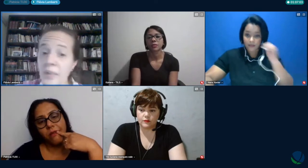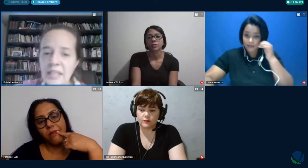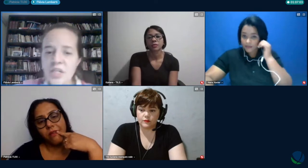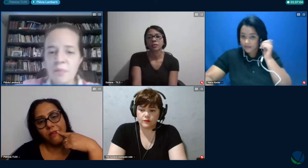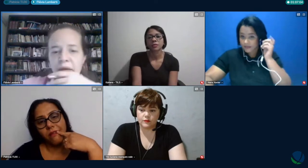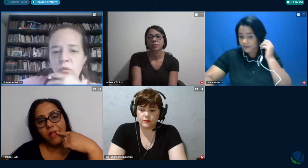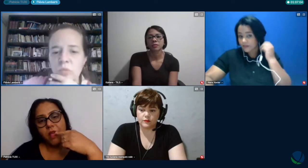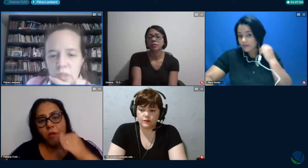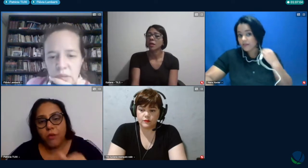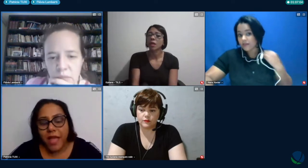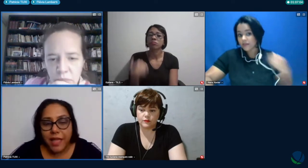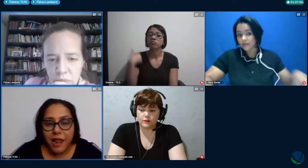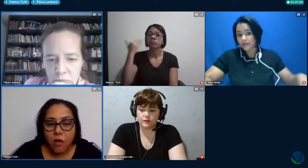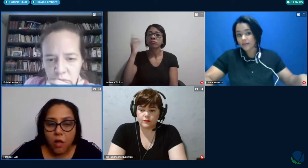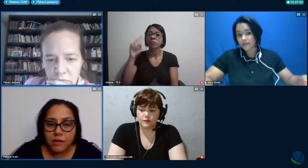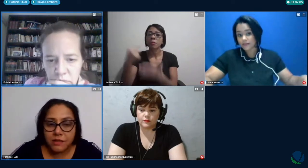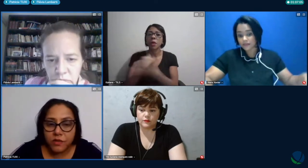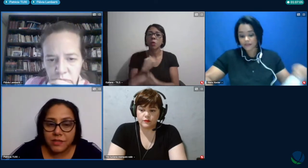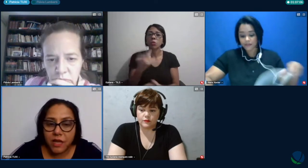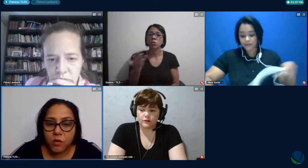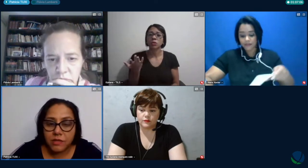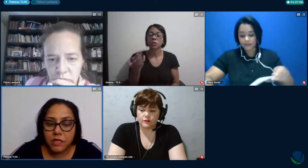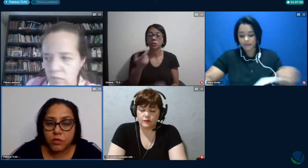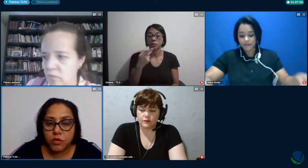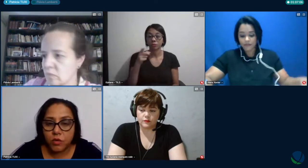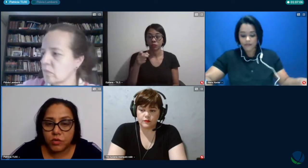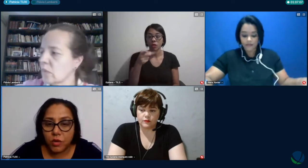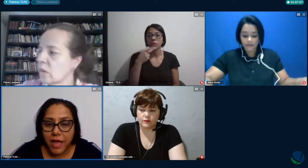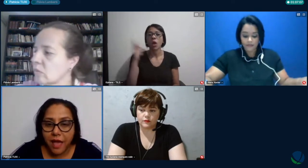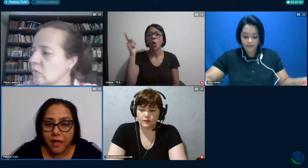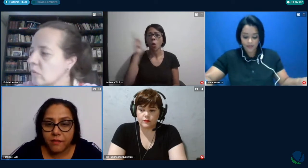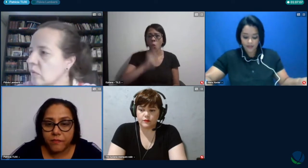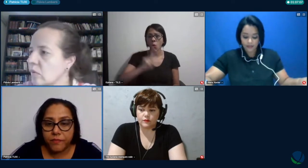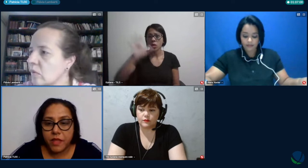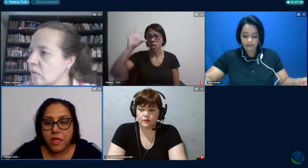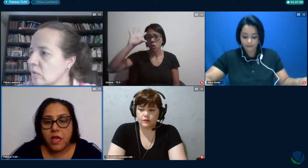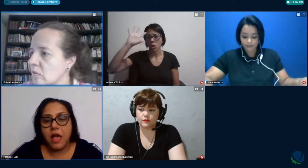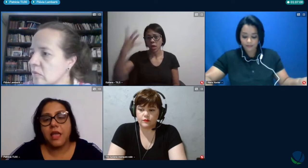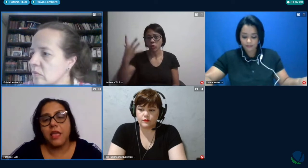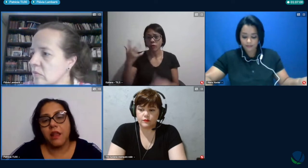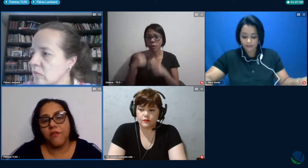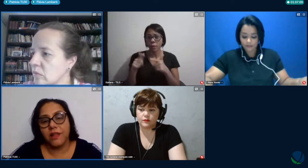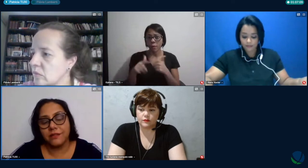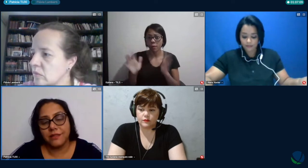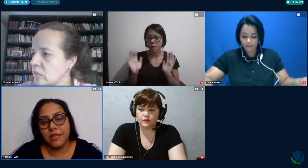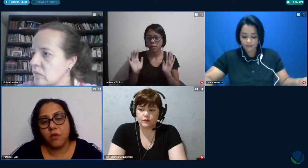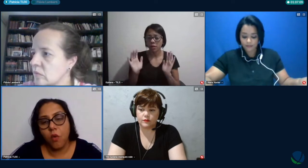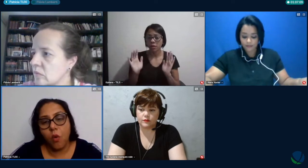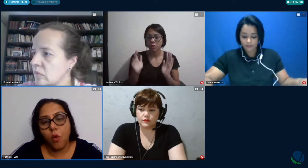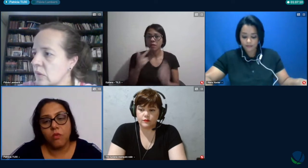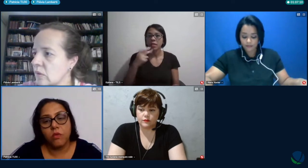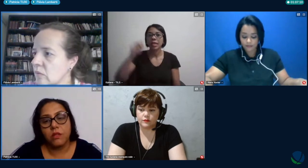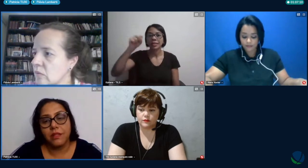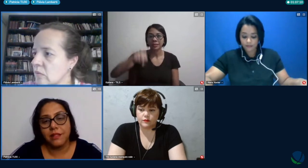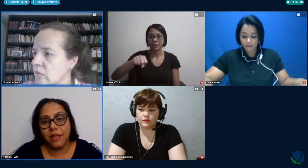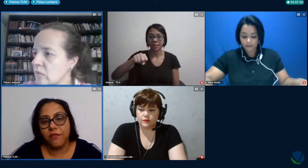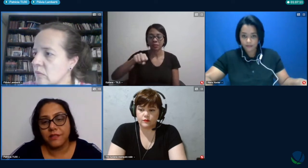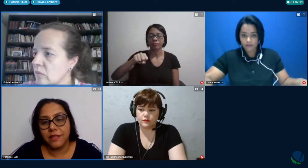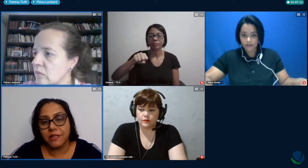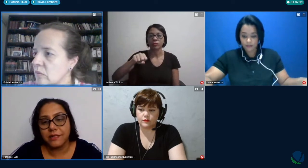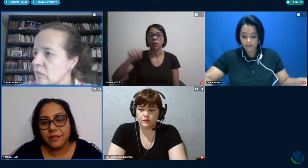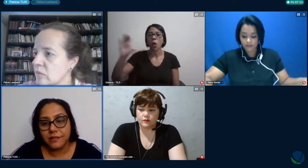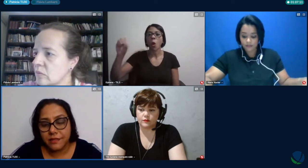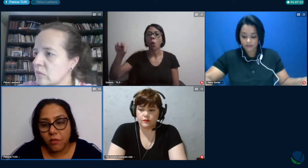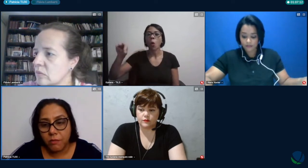Não entendi a pergunta. Porque aqui ela coloca assim, você conseguiu solucionar? Aí ela fala, sim, como?